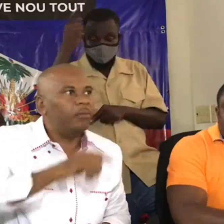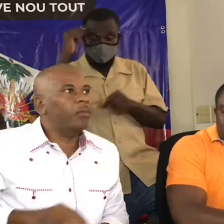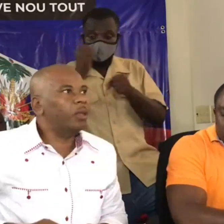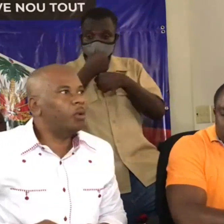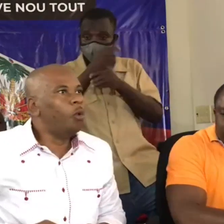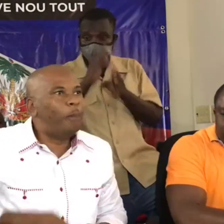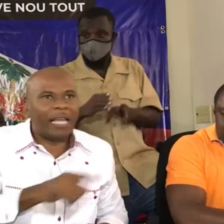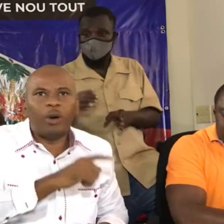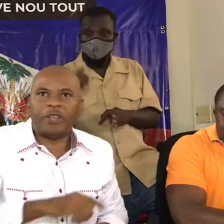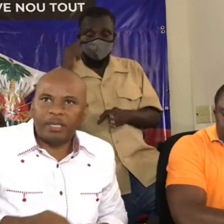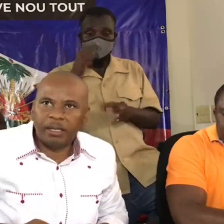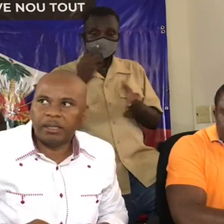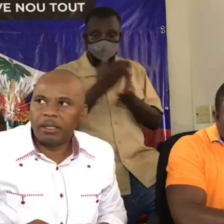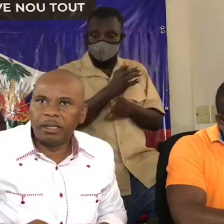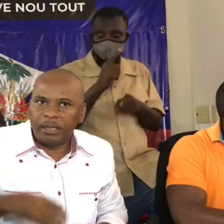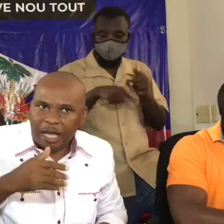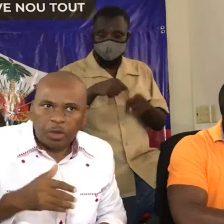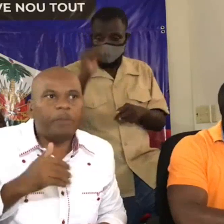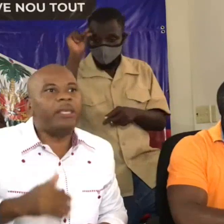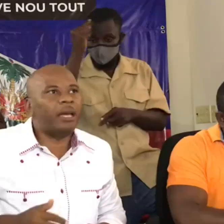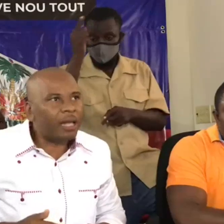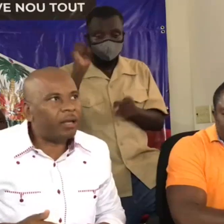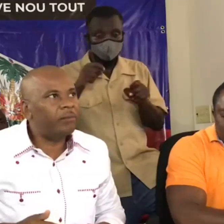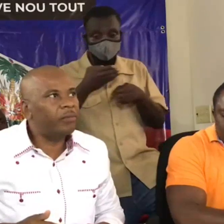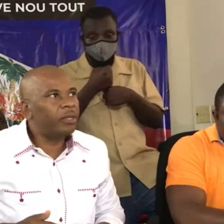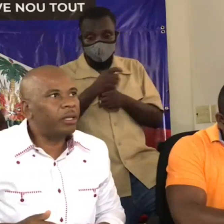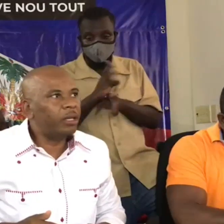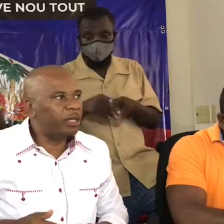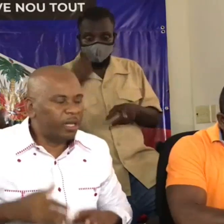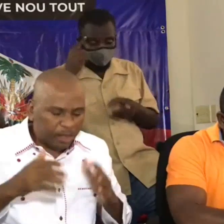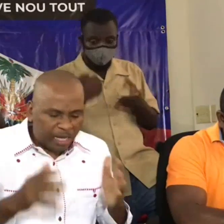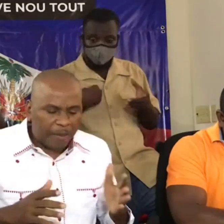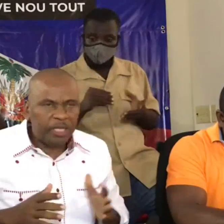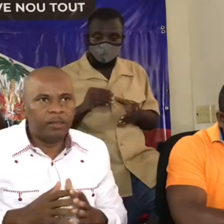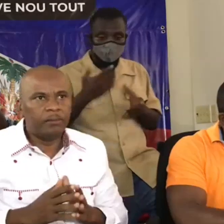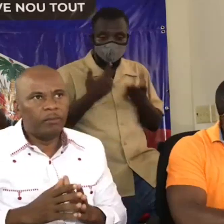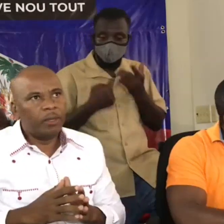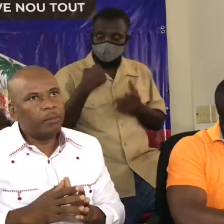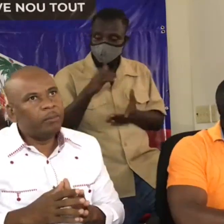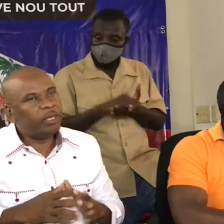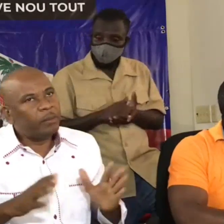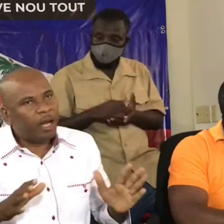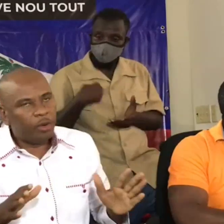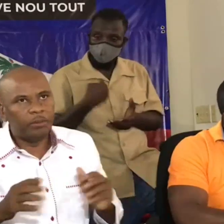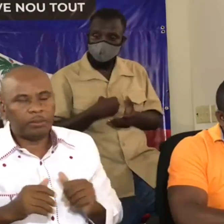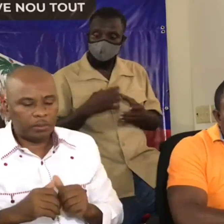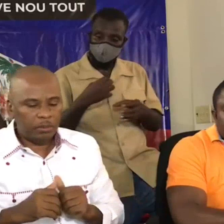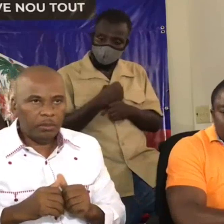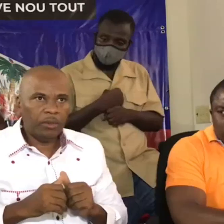complice, ou pas qu'on doit faire silence dans la situation que le pays est là. Et c'est dans ce sens que nous dit, monsieur